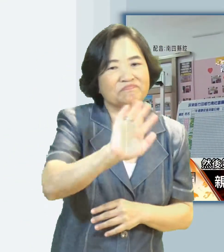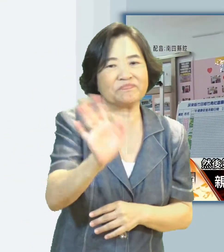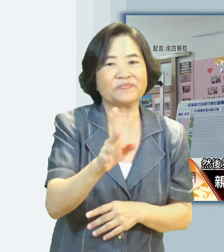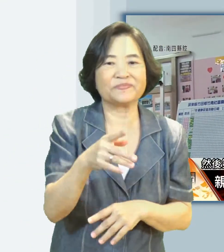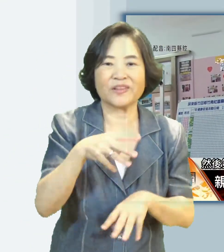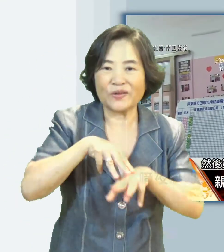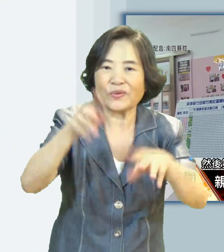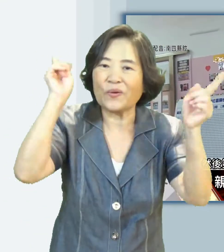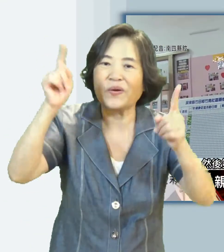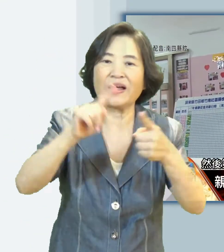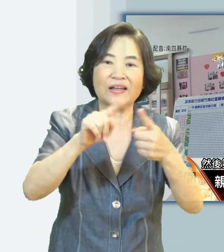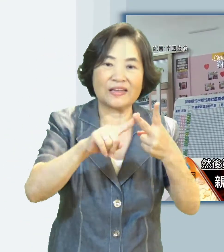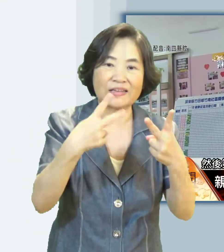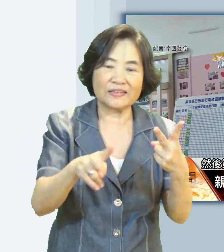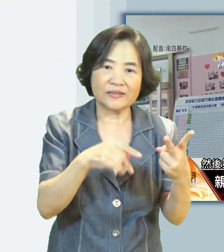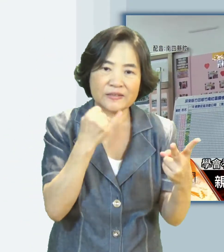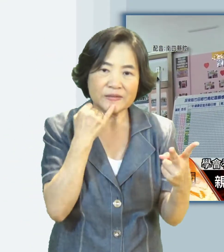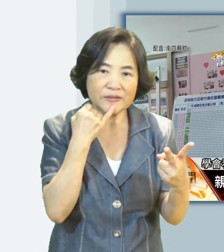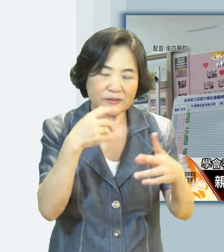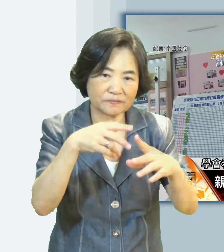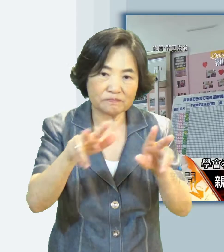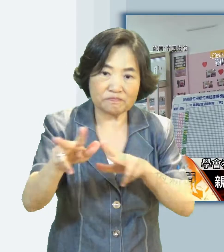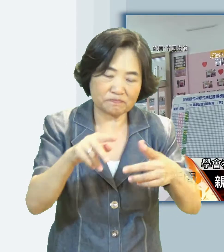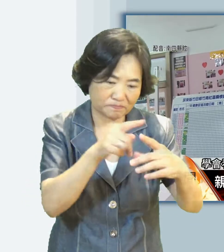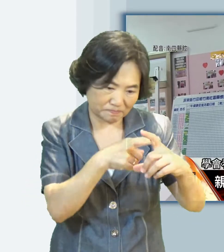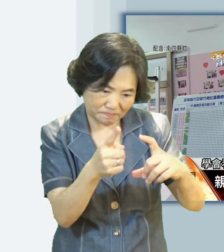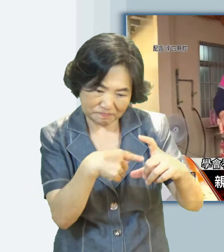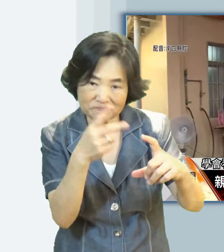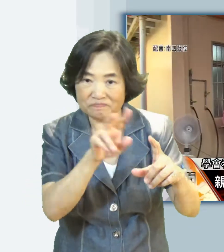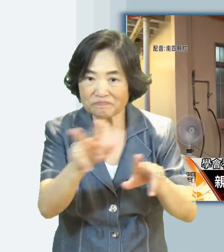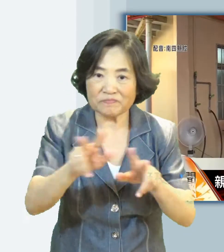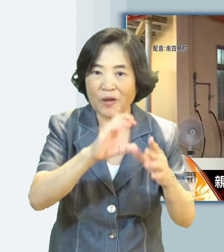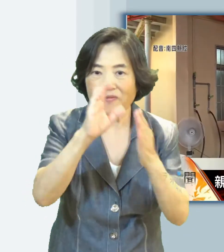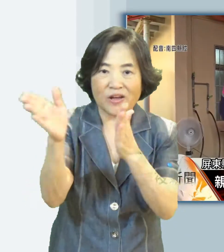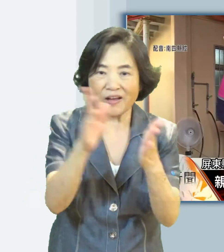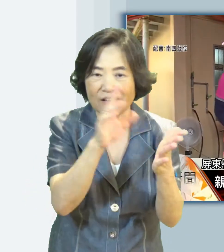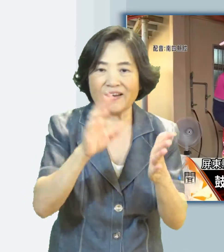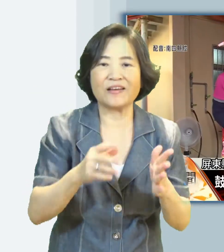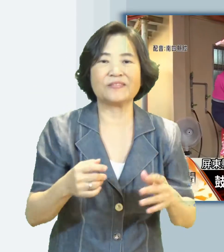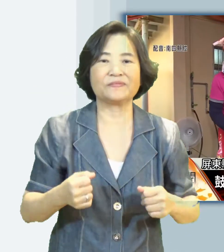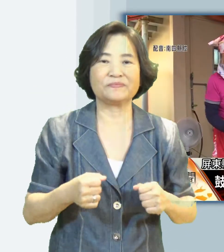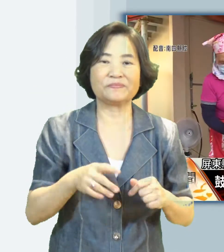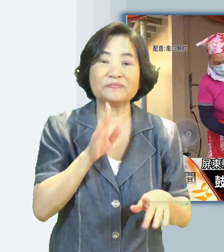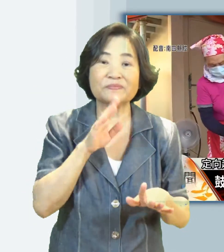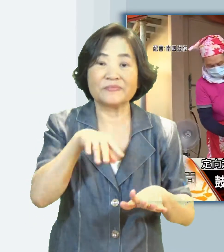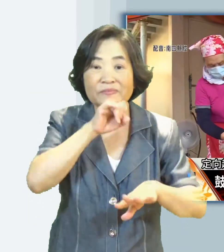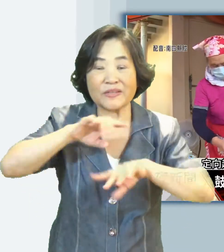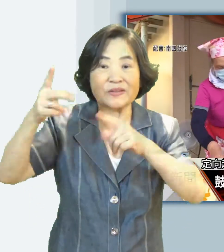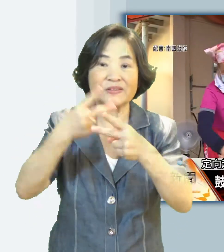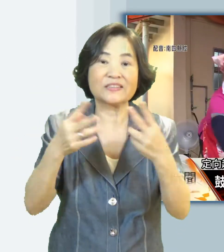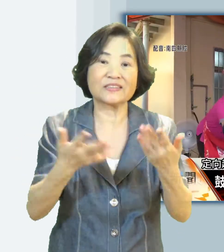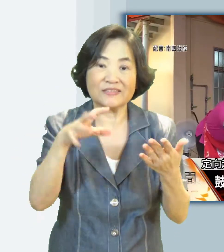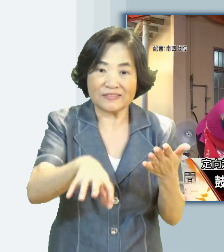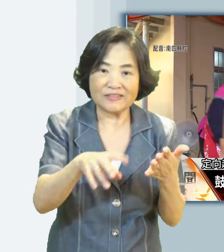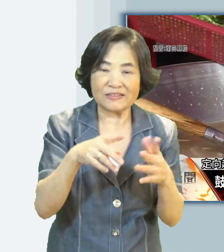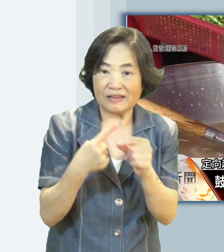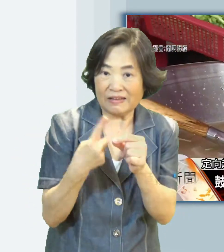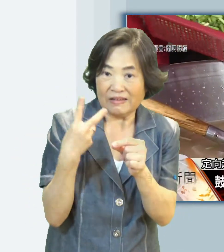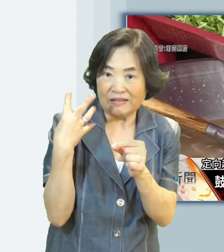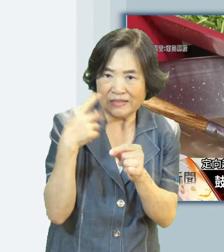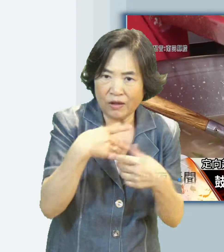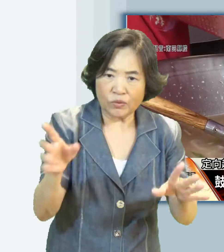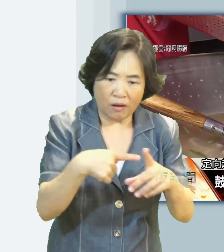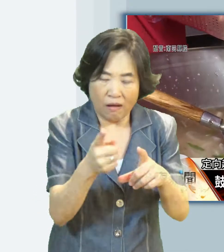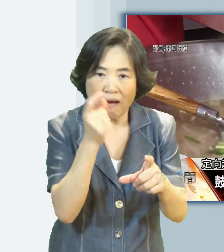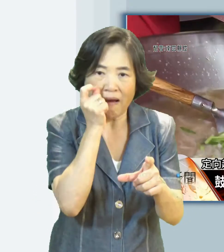里，然后第二个就是让他们学会看地图找方向。 屏东县客家事务处表示，天香叶芽发通按旧年